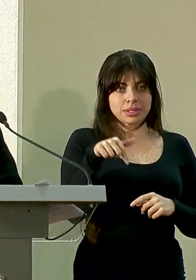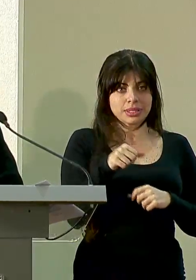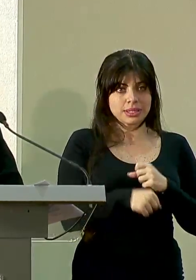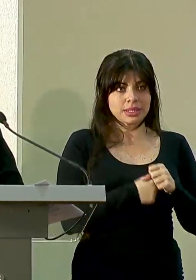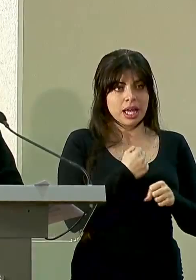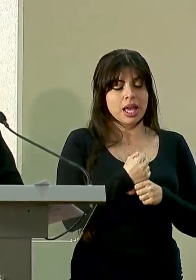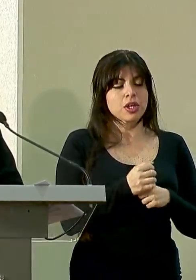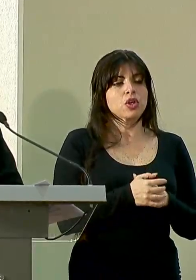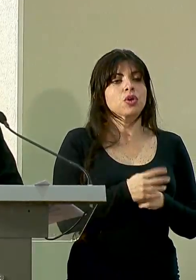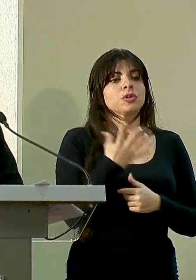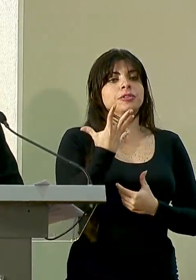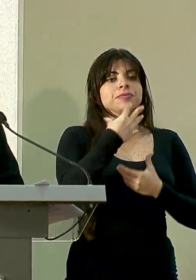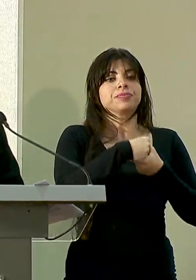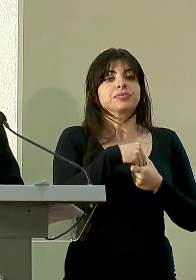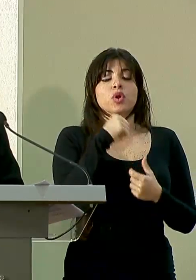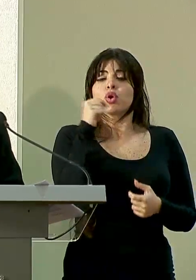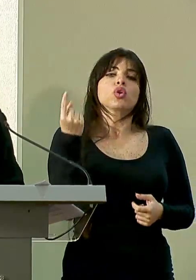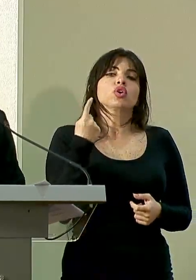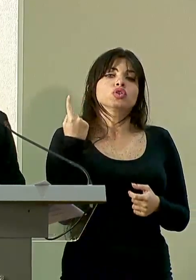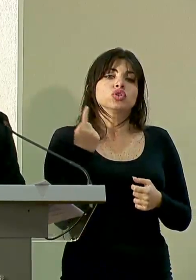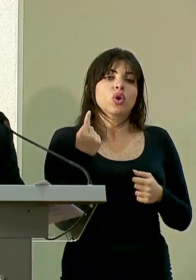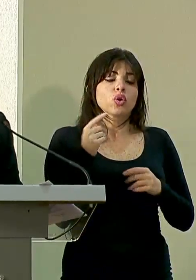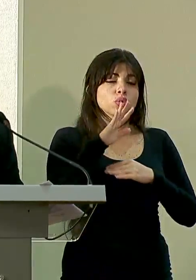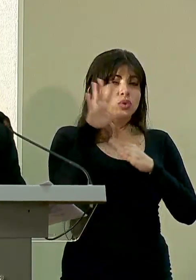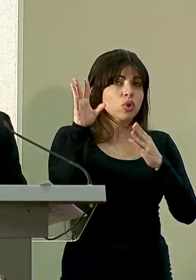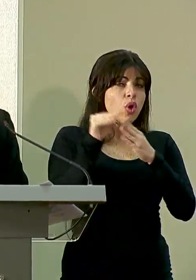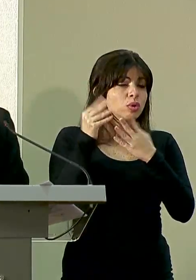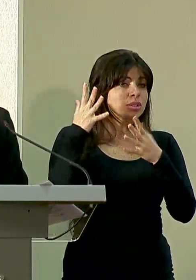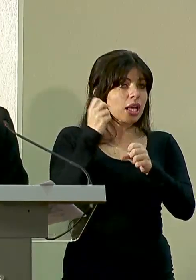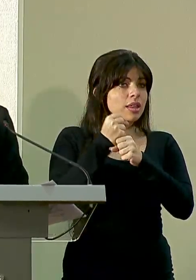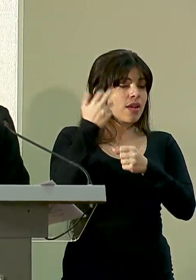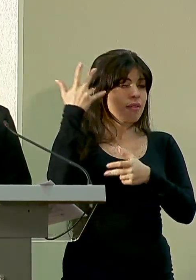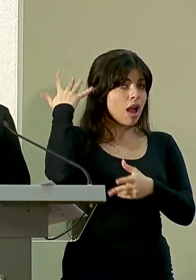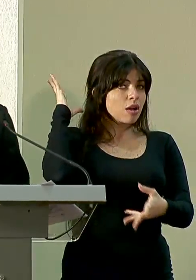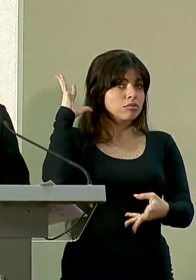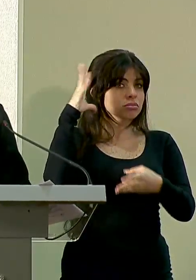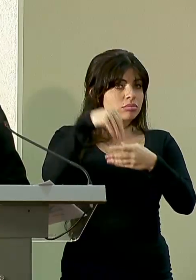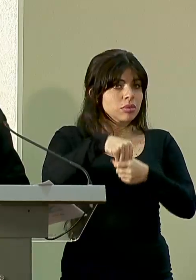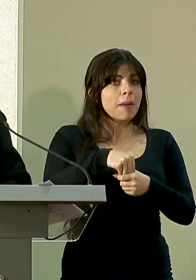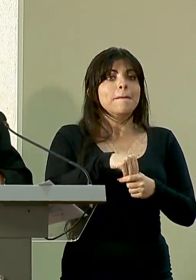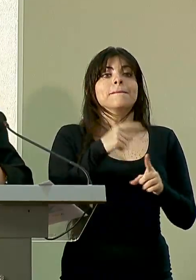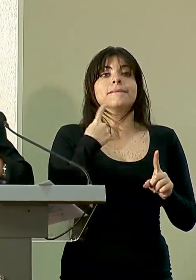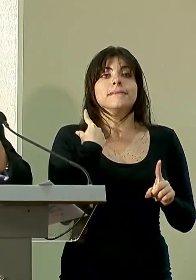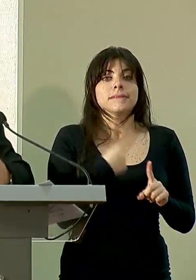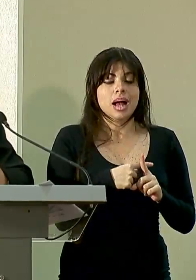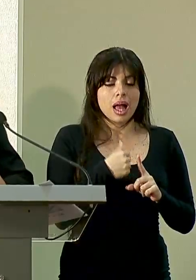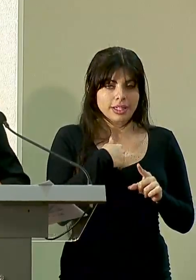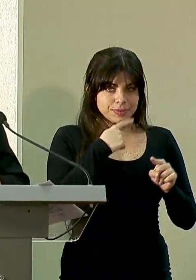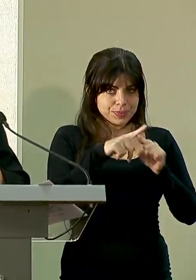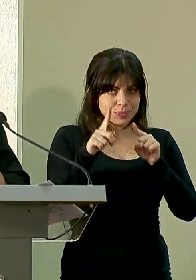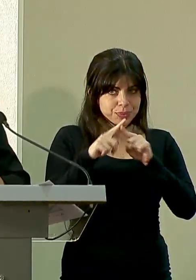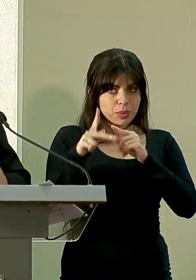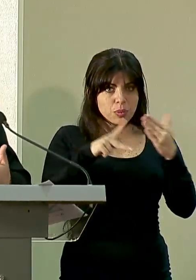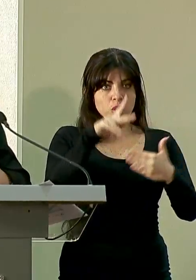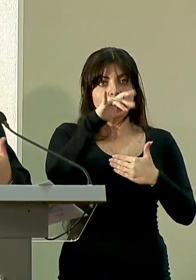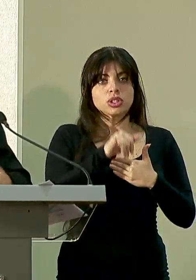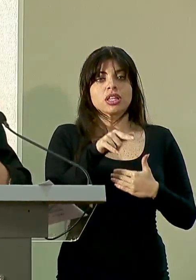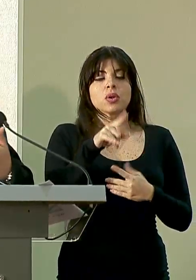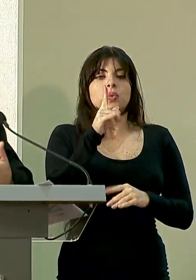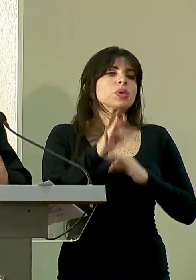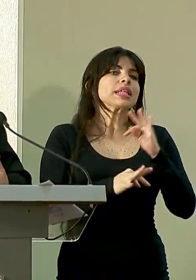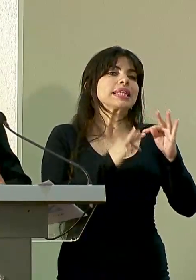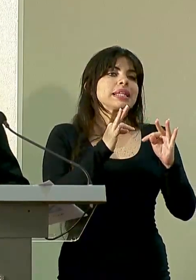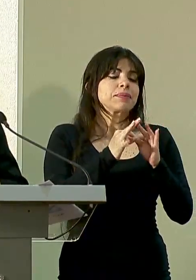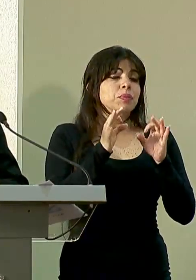año, incorpora no solamente todo lo que se ha venido trabajando anteriormente, sino que además viene una serie de proyectos que tienen una